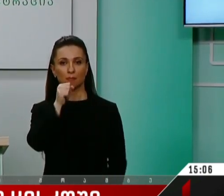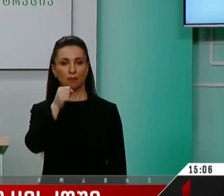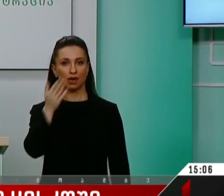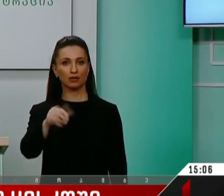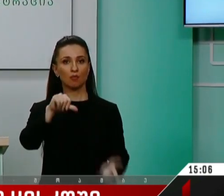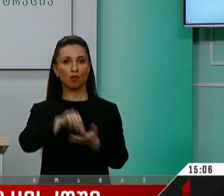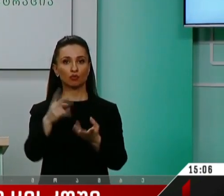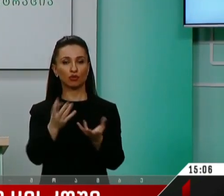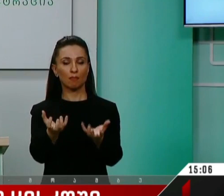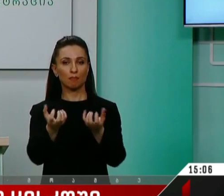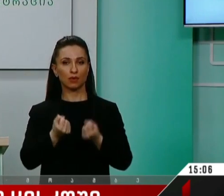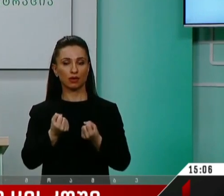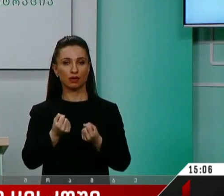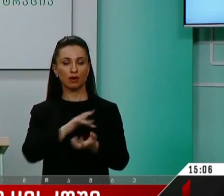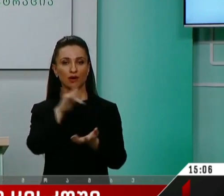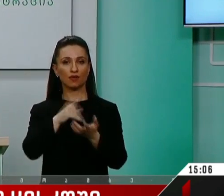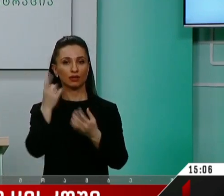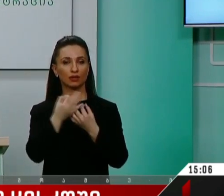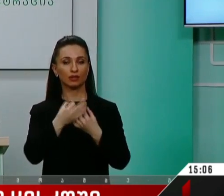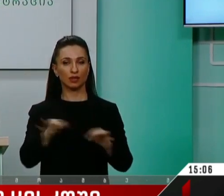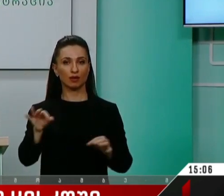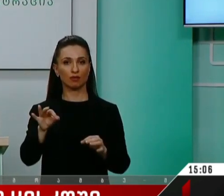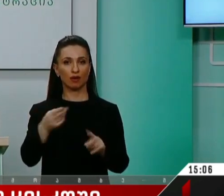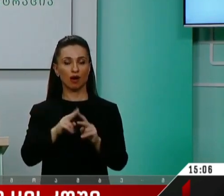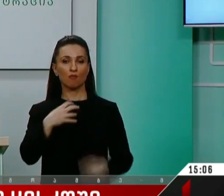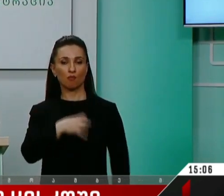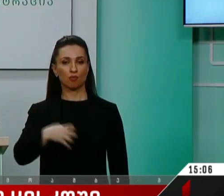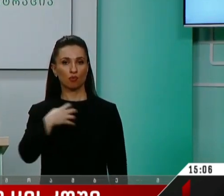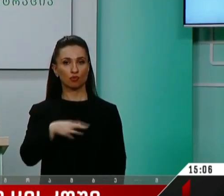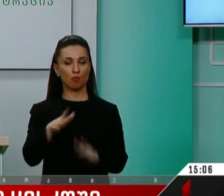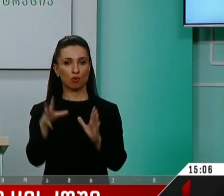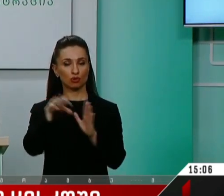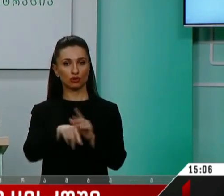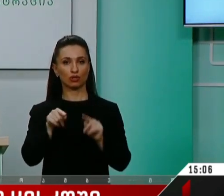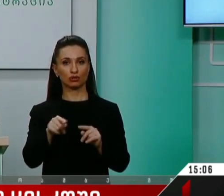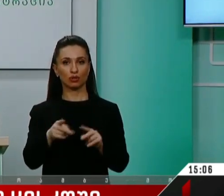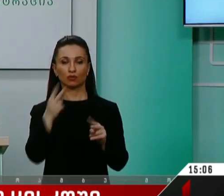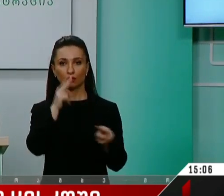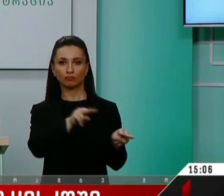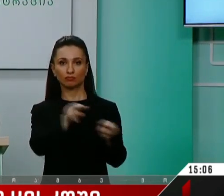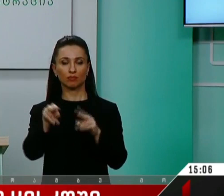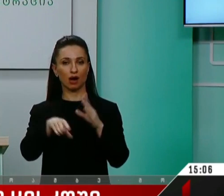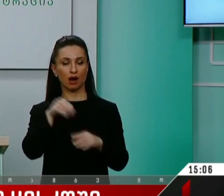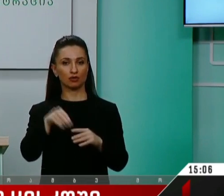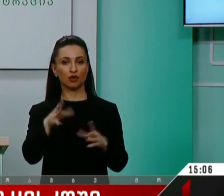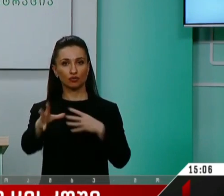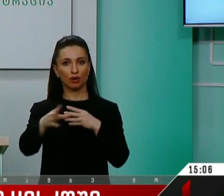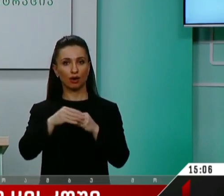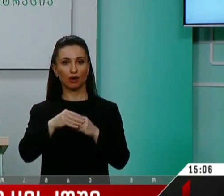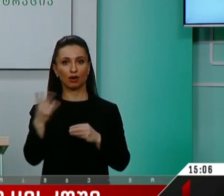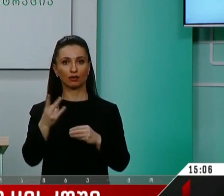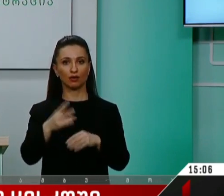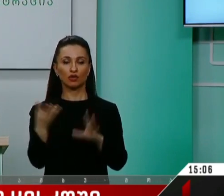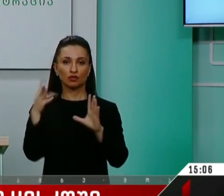media, smonatile oba mi-igon. Cuepnis democratizației am umnișnelovane proceși. Da, cuirune în arceune, sa cuenta